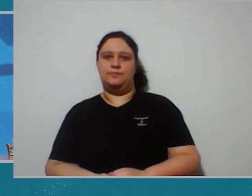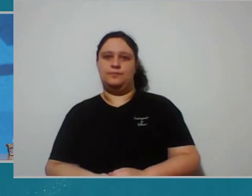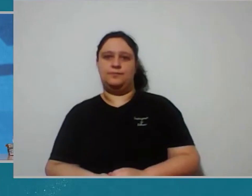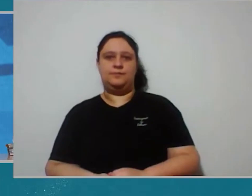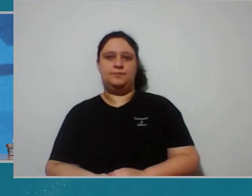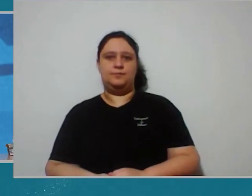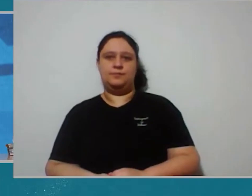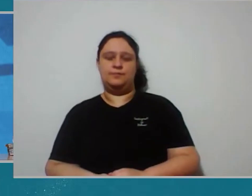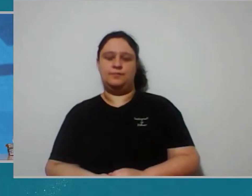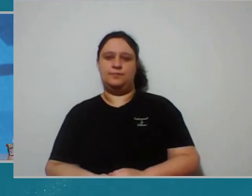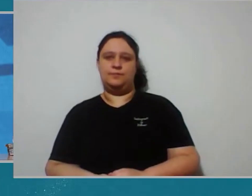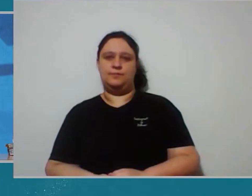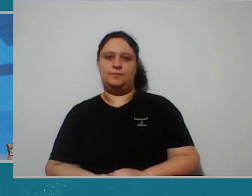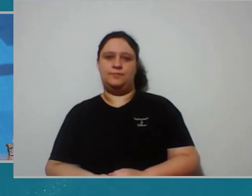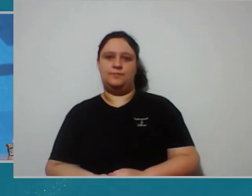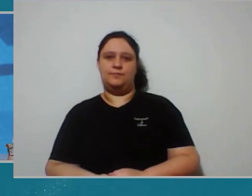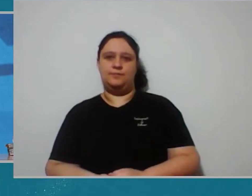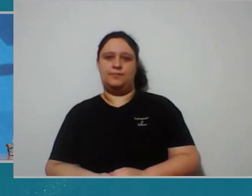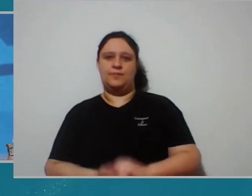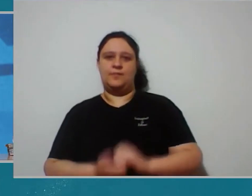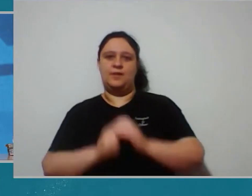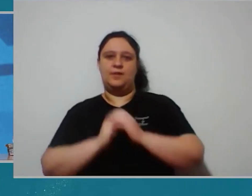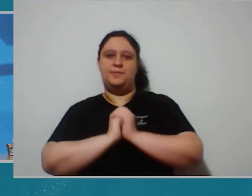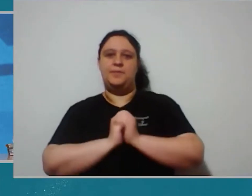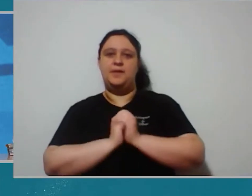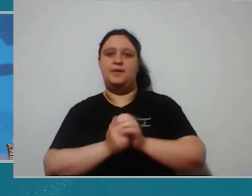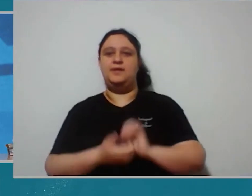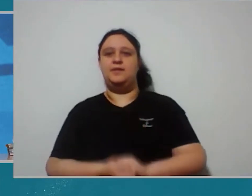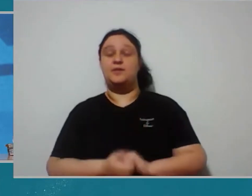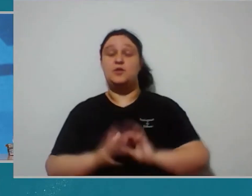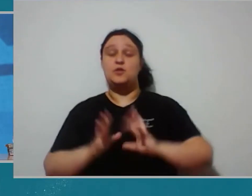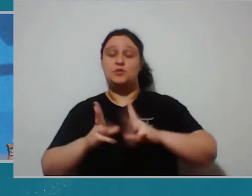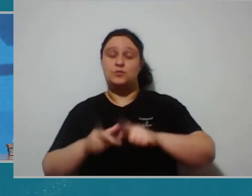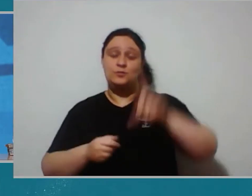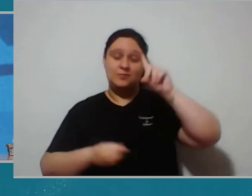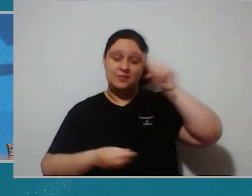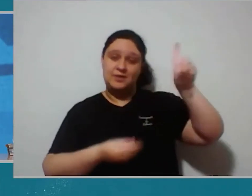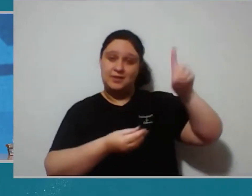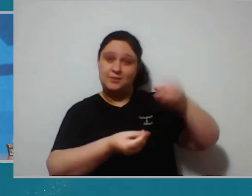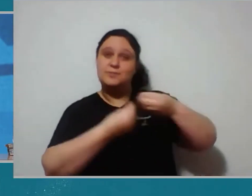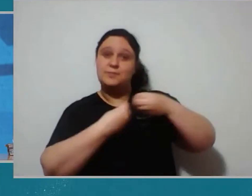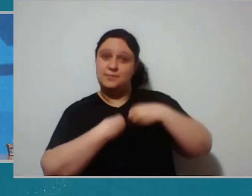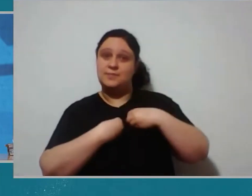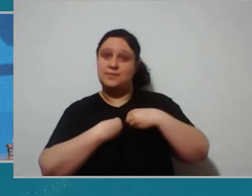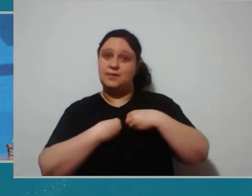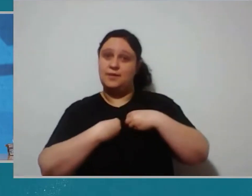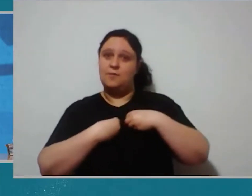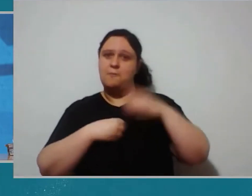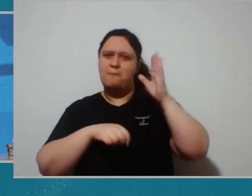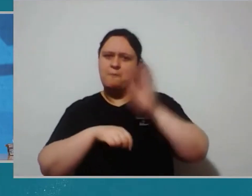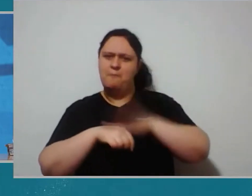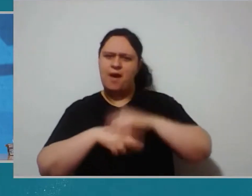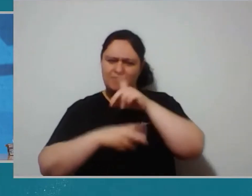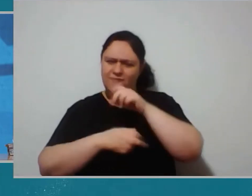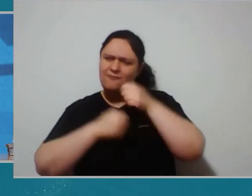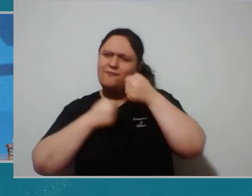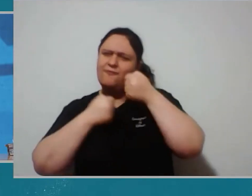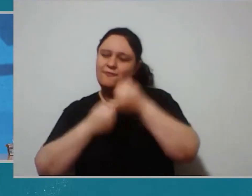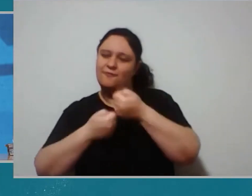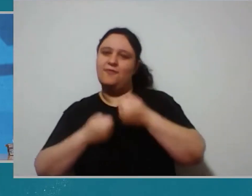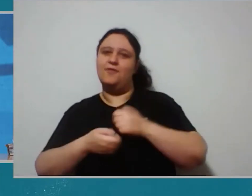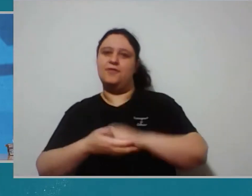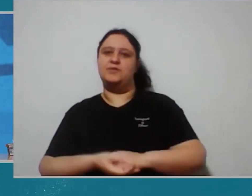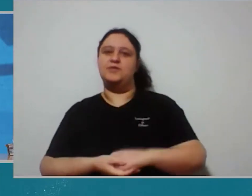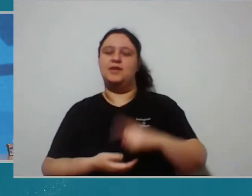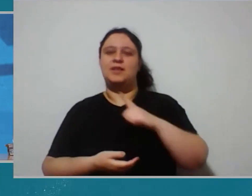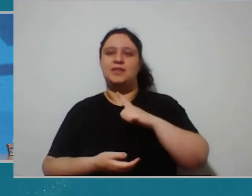turbinado, amém? Essa é a palavra, turbinados, né? Nós temos o expolivo turbinado, temos